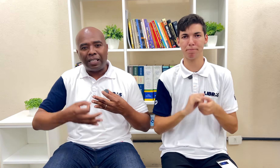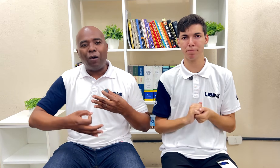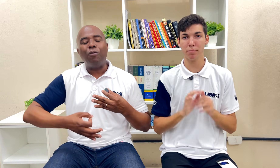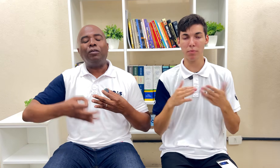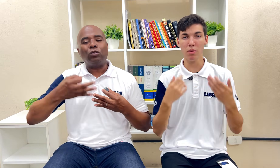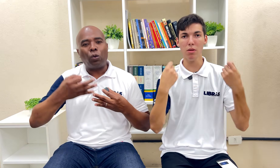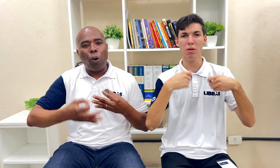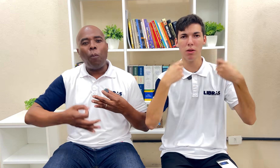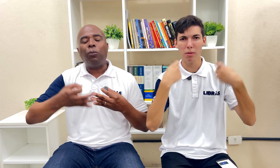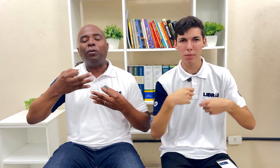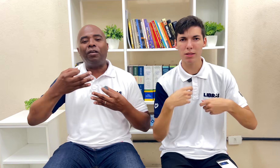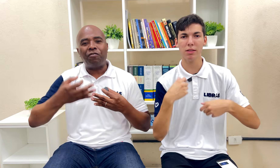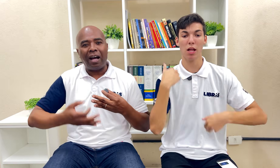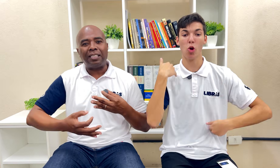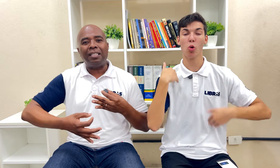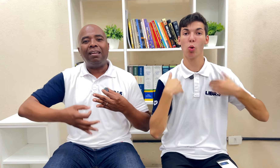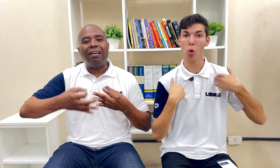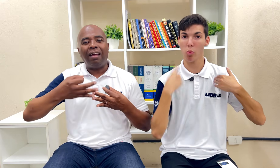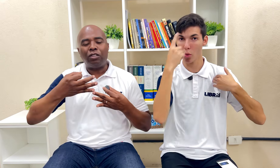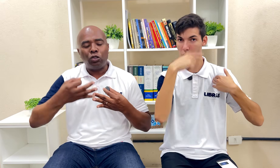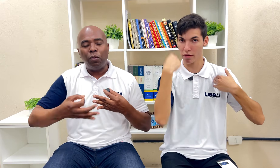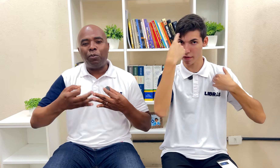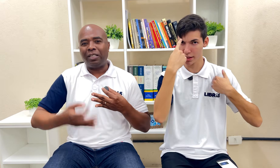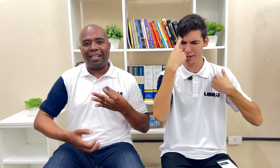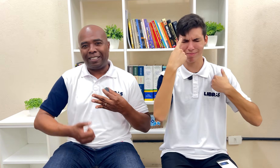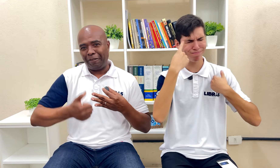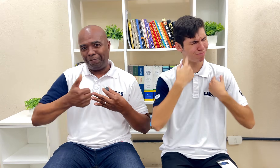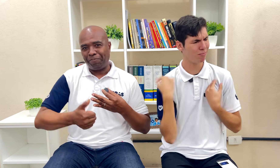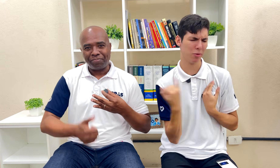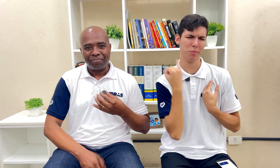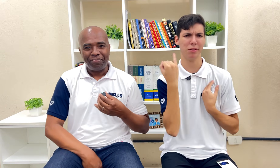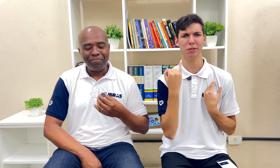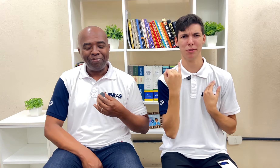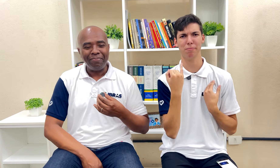articulação, corpo e face é de suma importância.